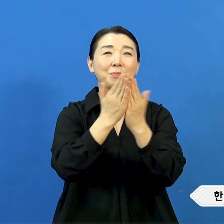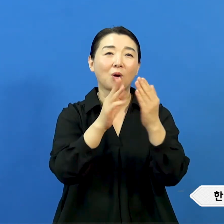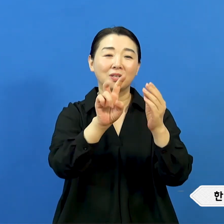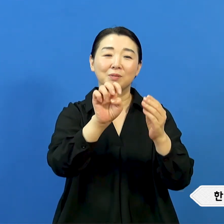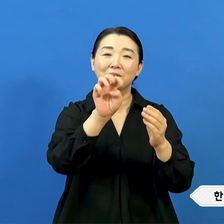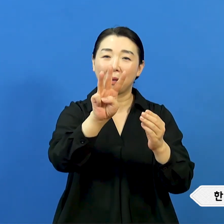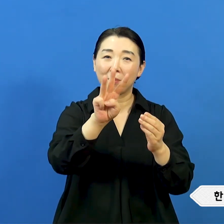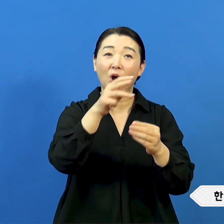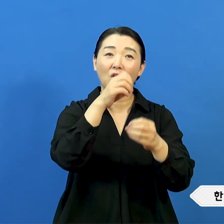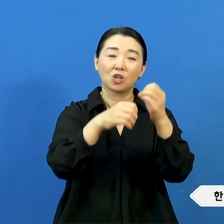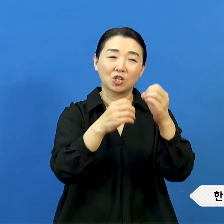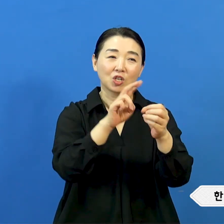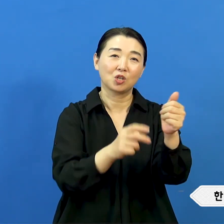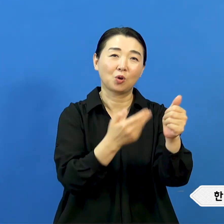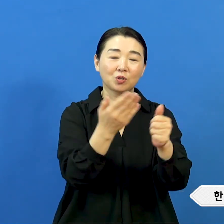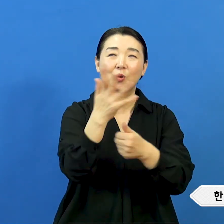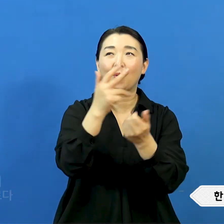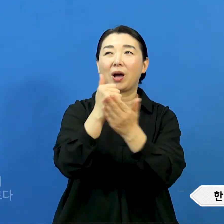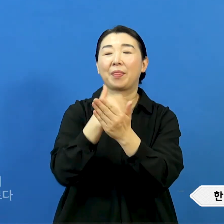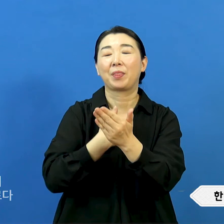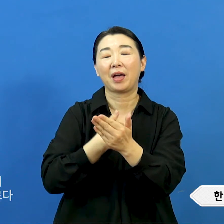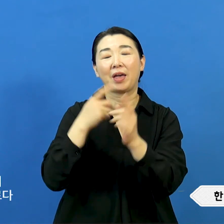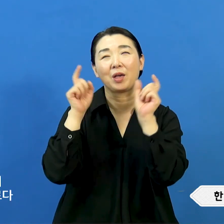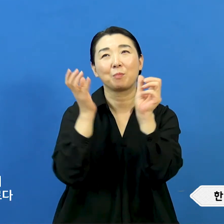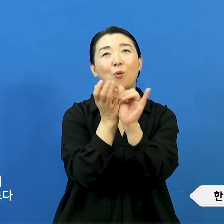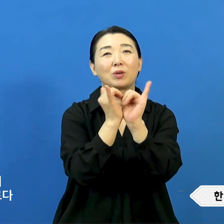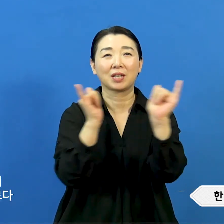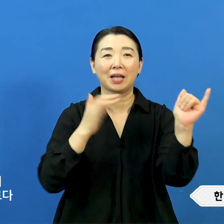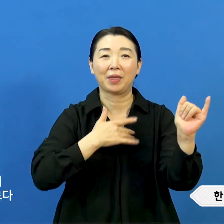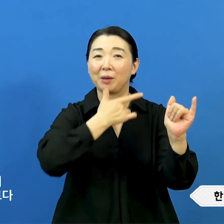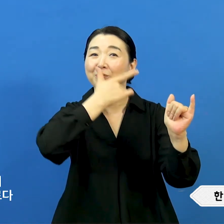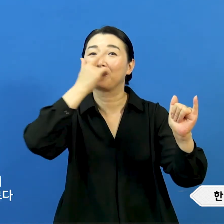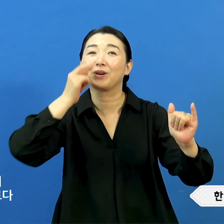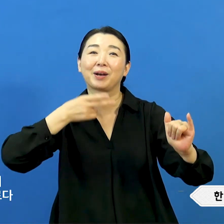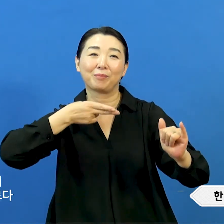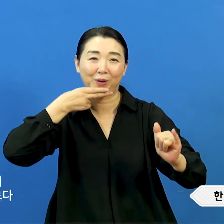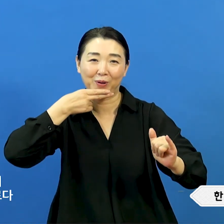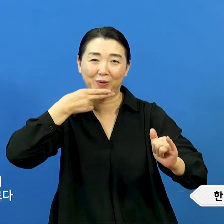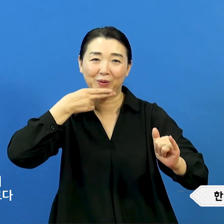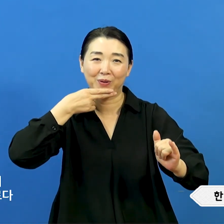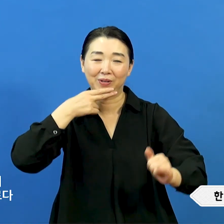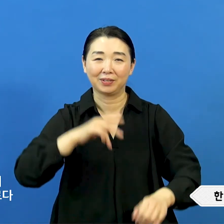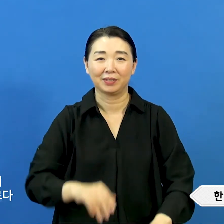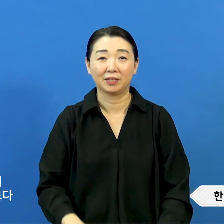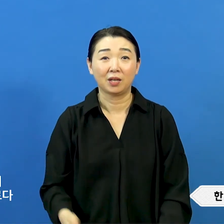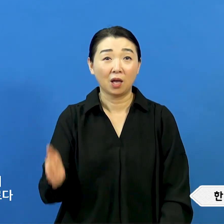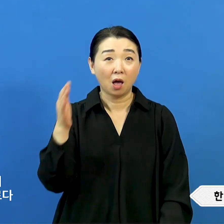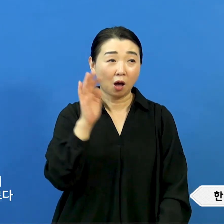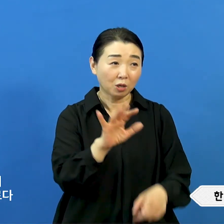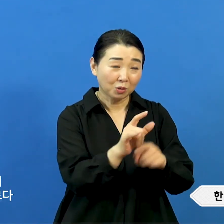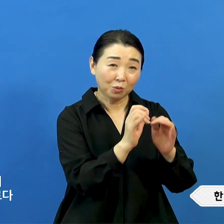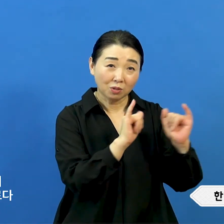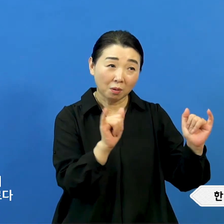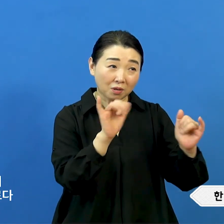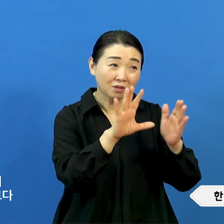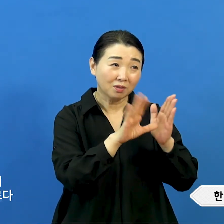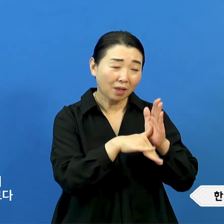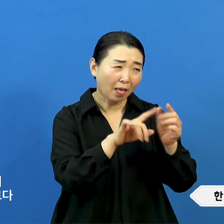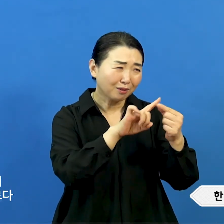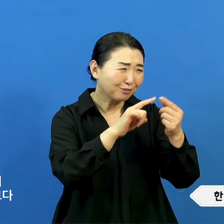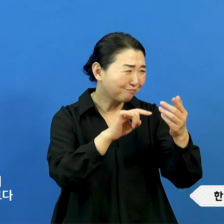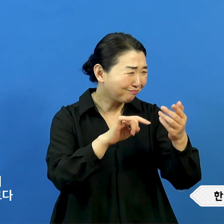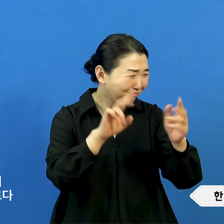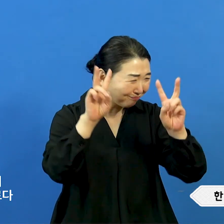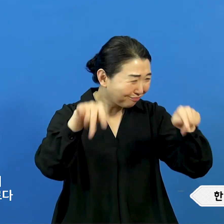읽습니다. 여호와는 나의 목자시니 내게 부족함이 없으리로다. 근데 시골 사람들이 그 당시에 글을 잘